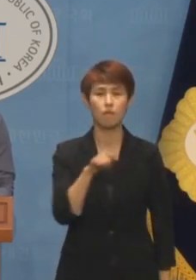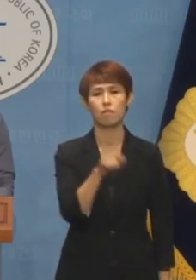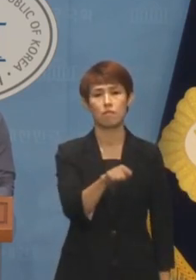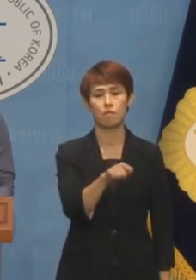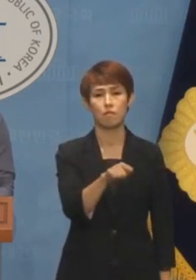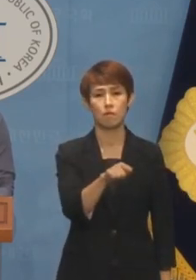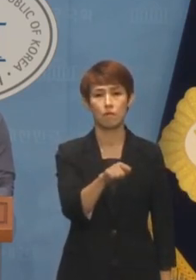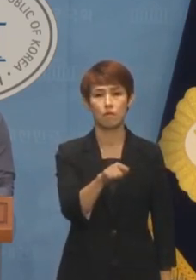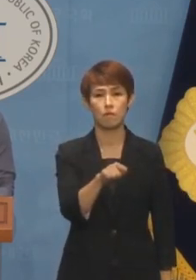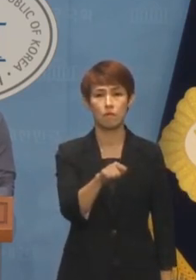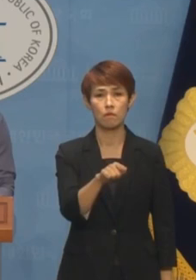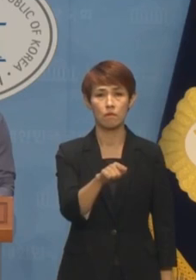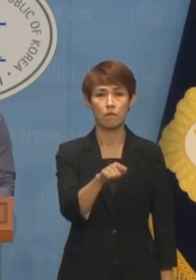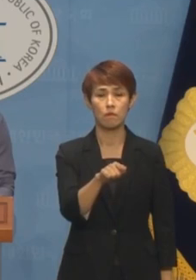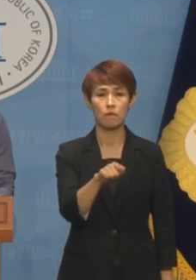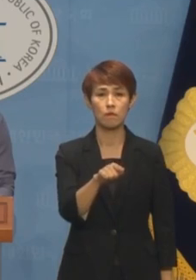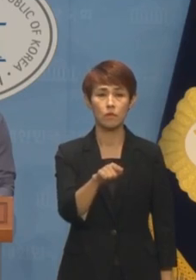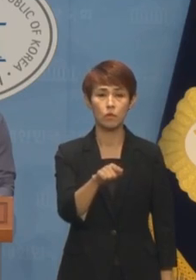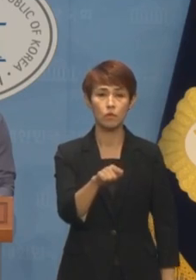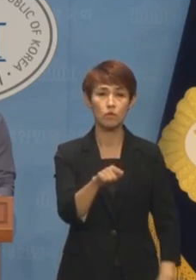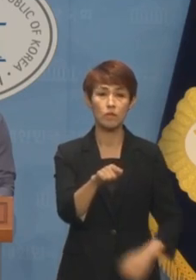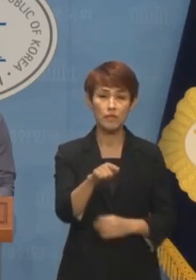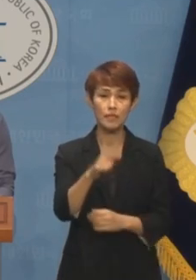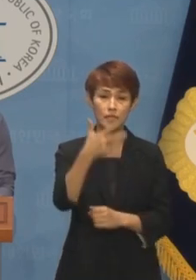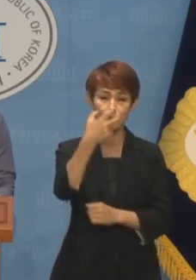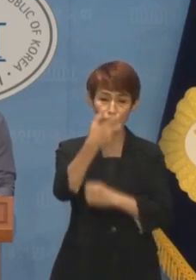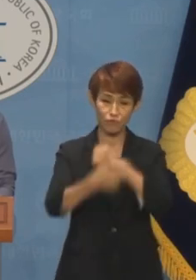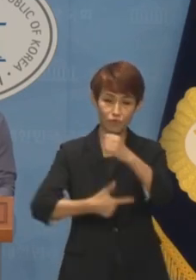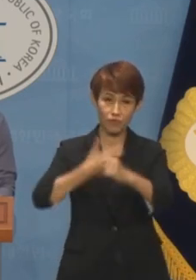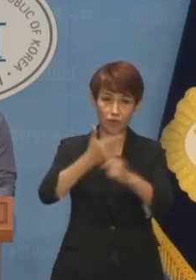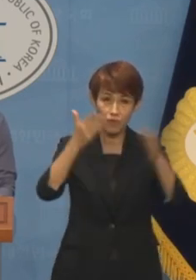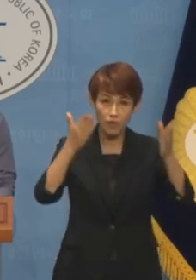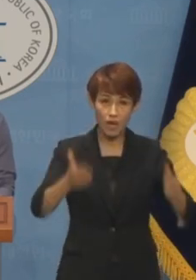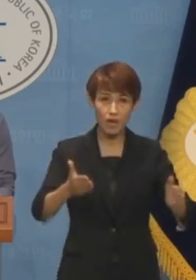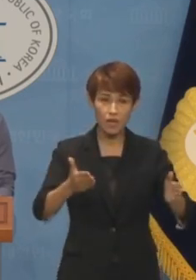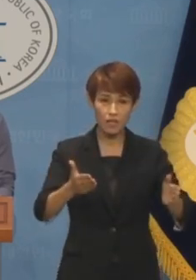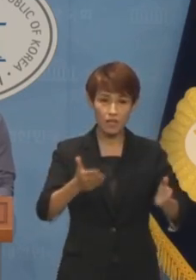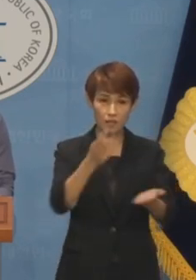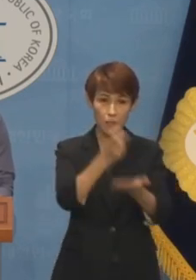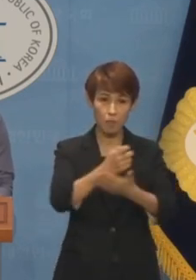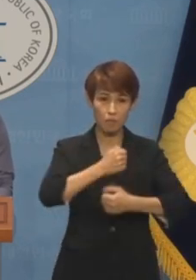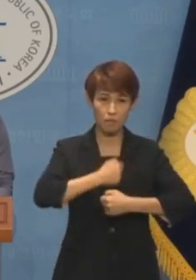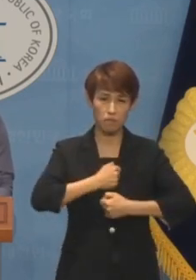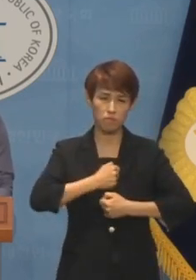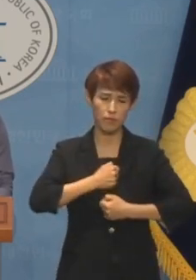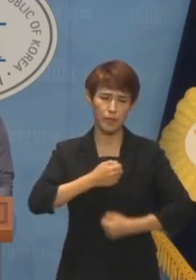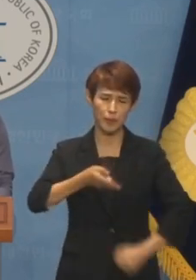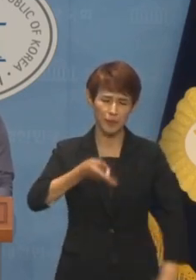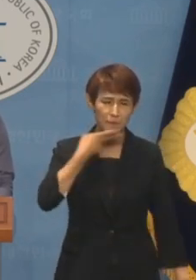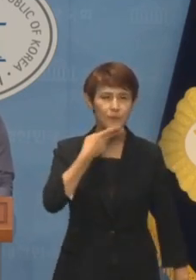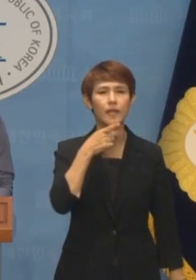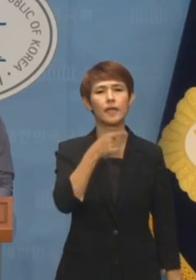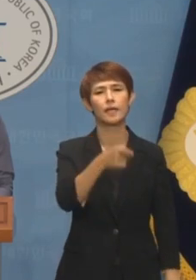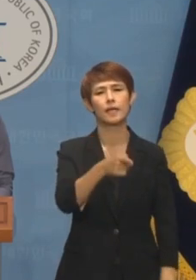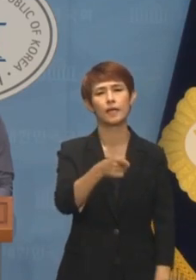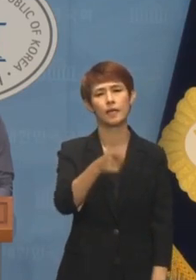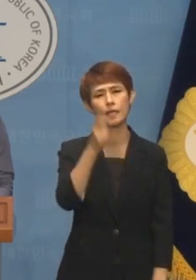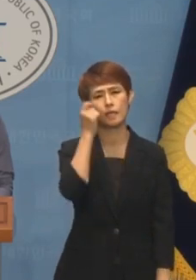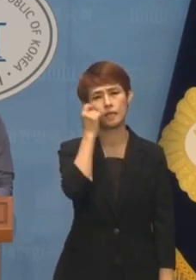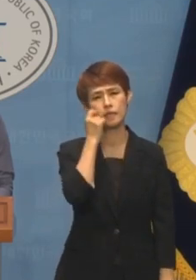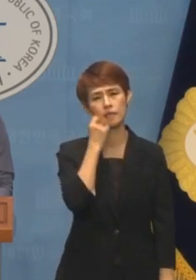조항이지만 동시에 지난 76년간 제대로 지켜진 적도 없다는 것이 정말로